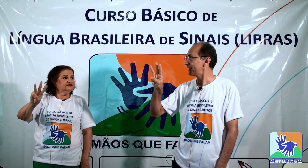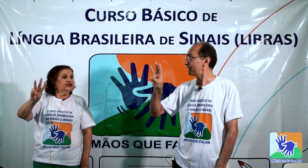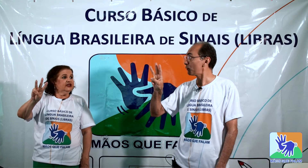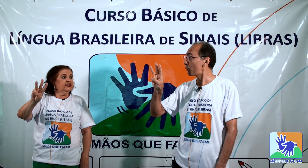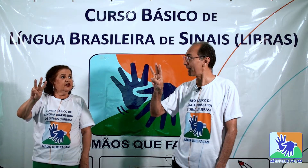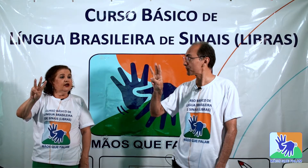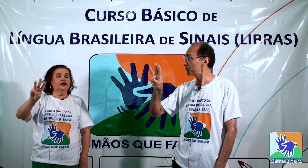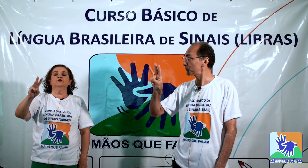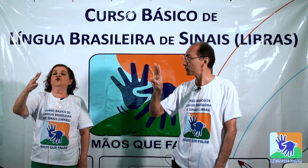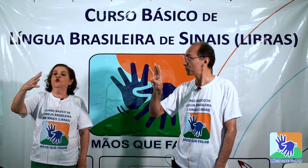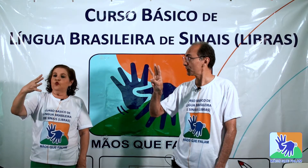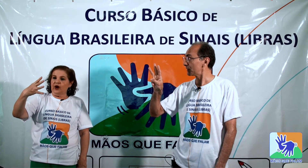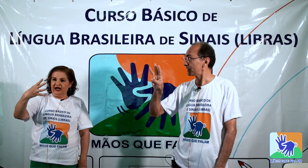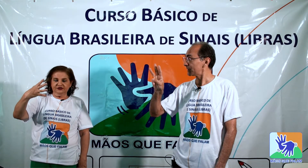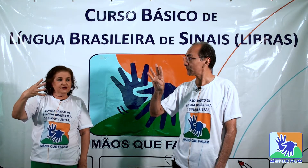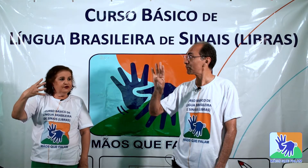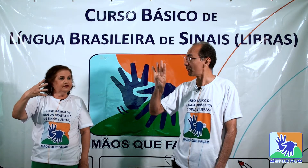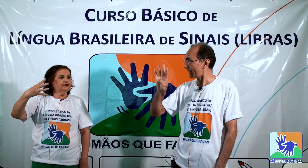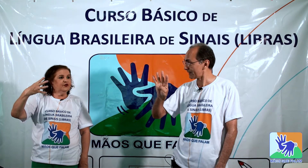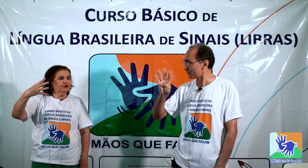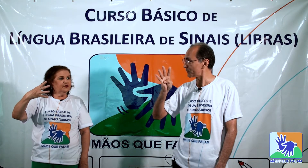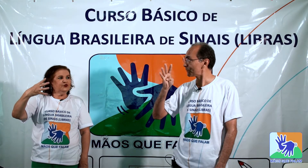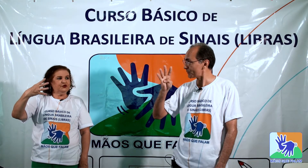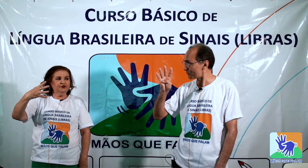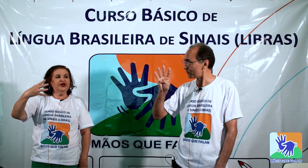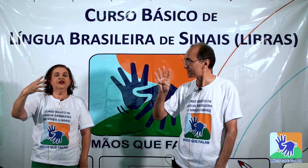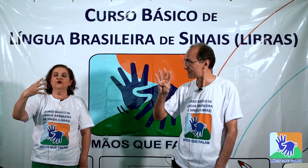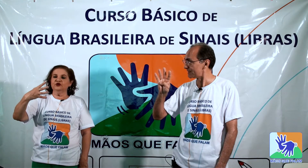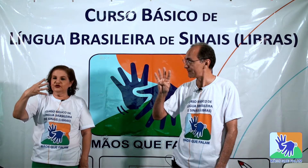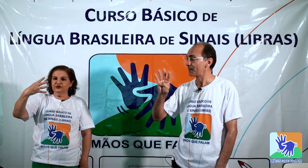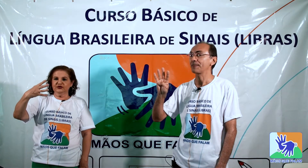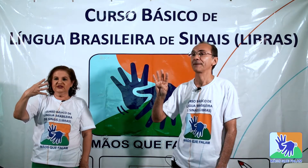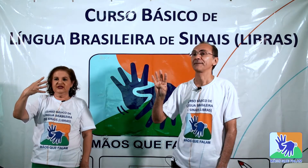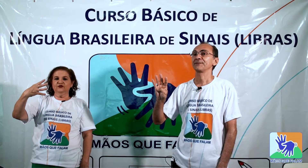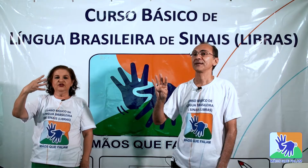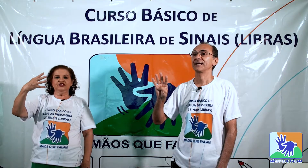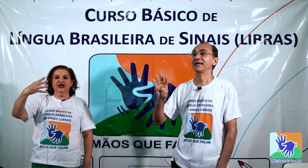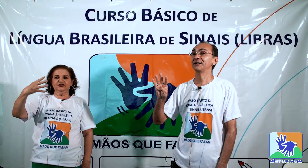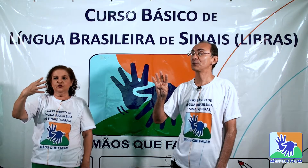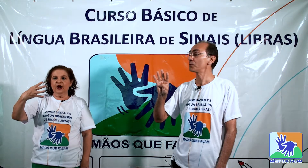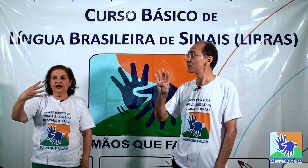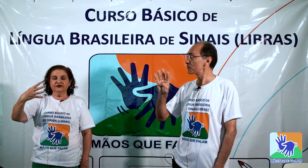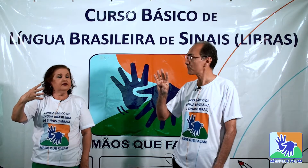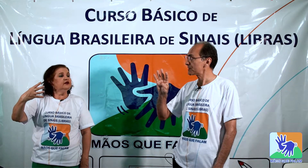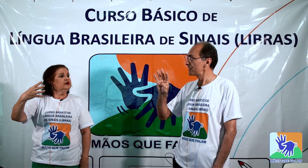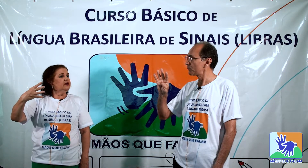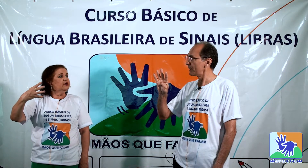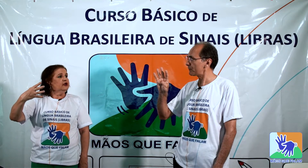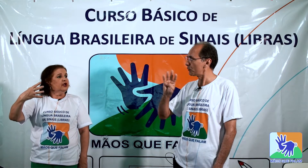O 4. O 4? O 4. Muito bem, assim. Continua assim a quantidade 4. O 5, lembra o outro?